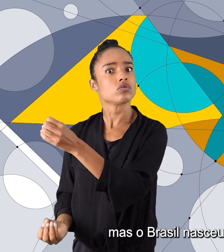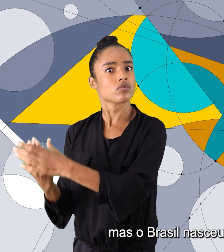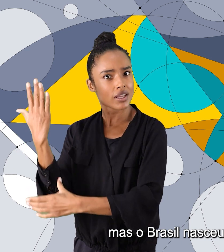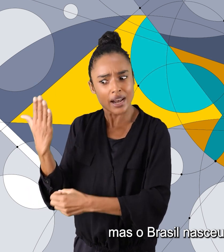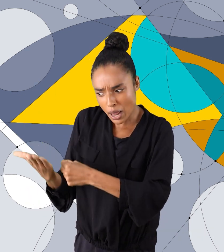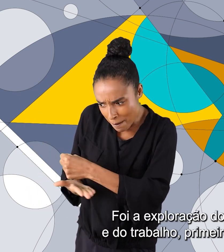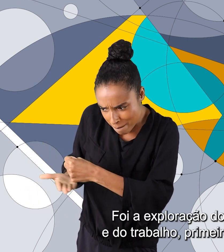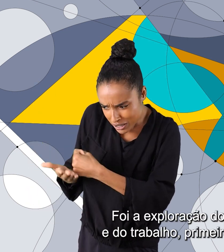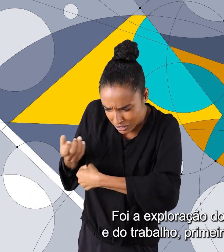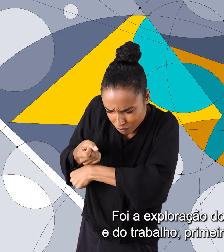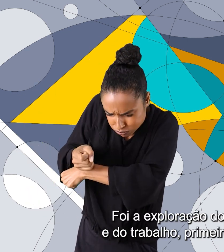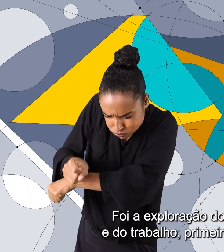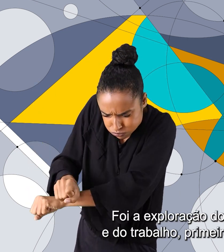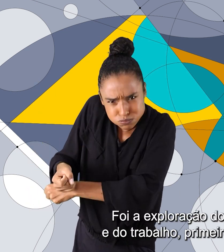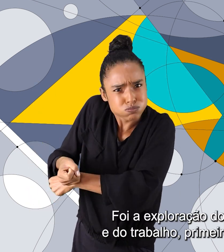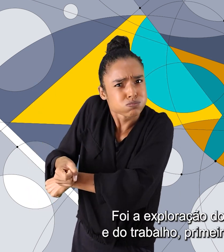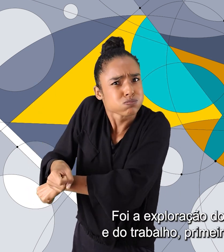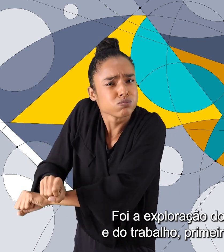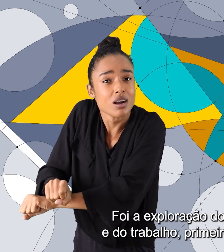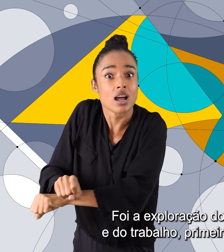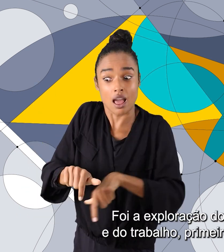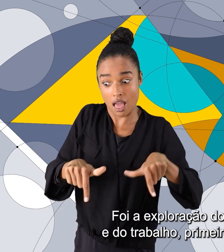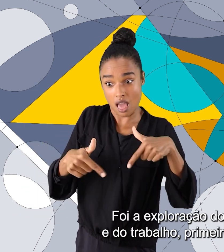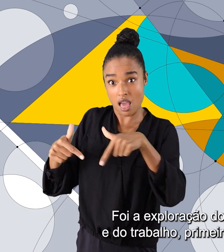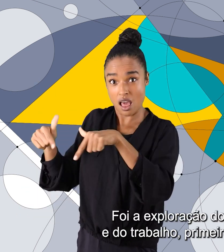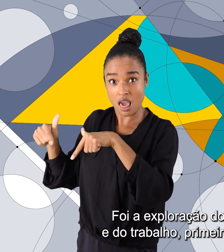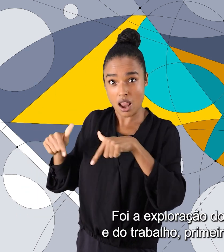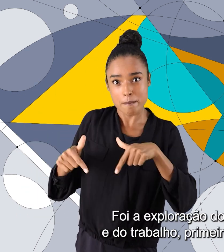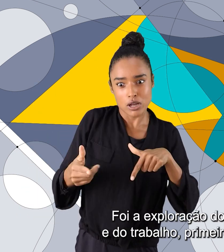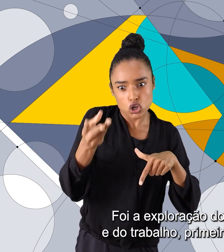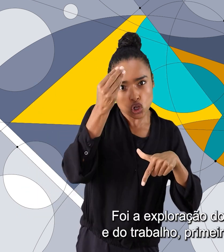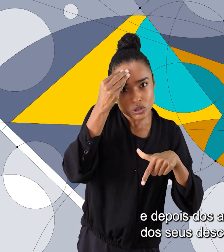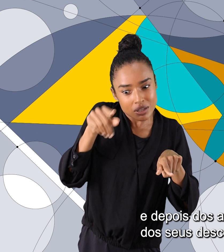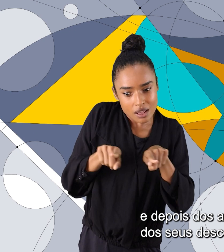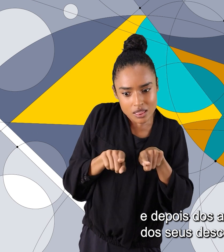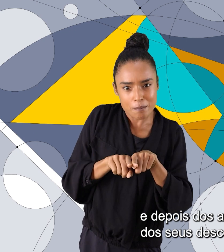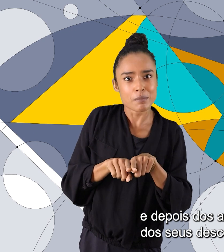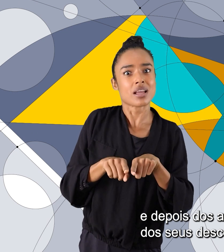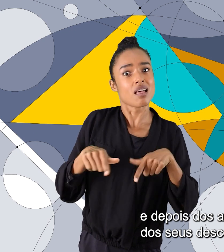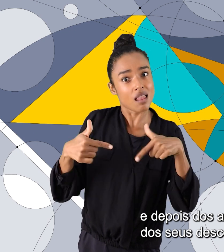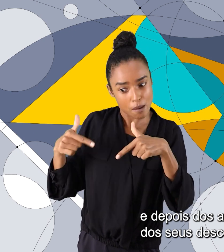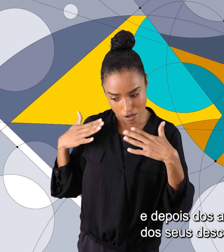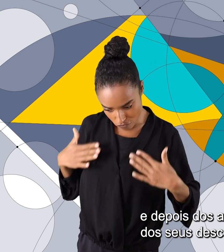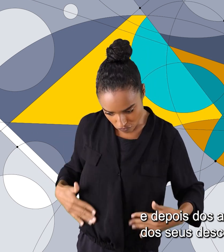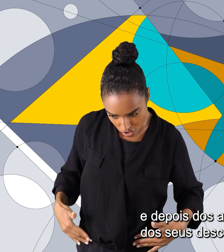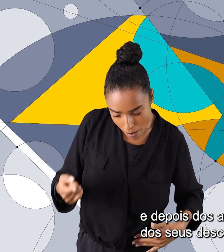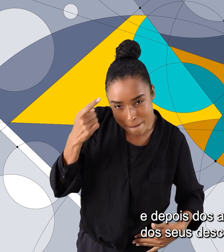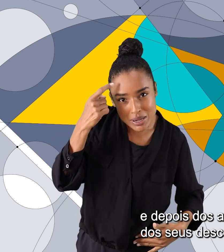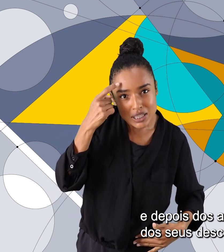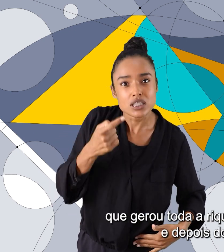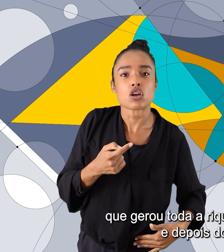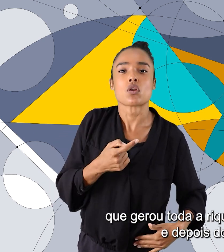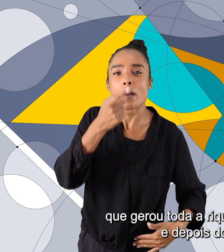escravidão. Foi a exploração do conhecimento e do trabalho, primeiro dos indígenas e depois dos africanos e dos seus